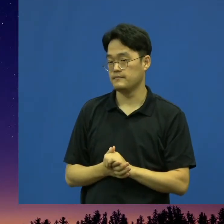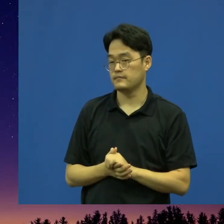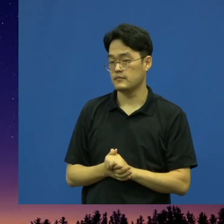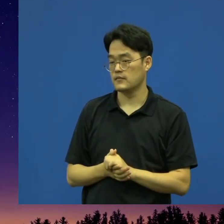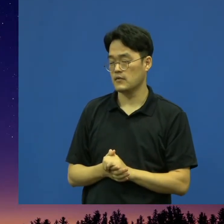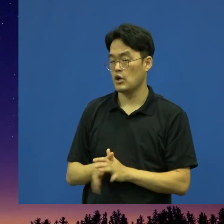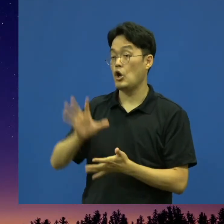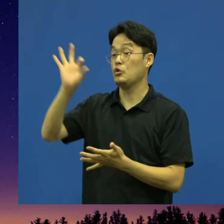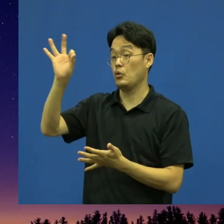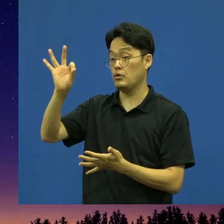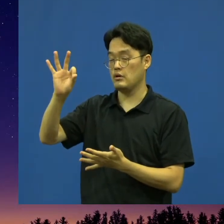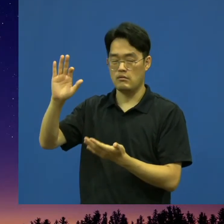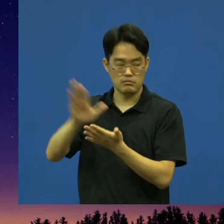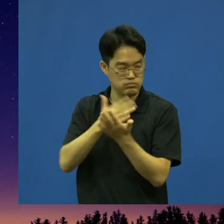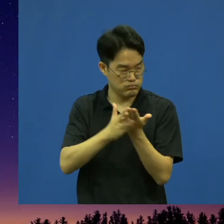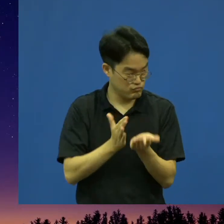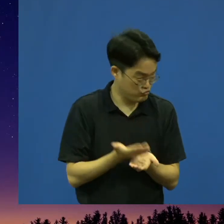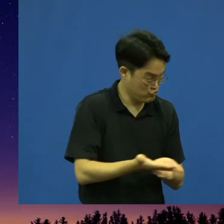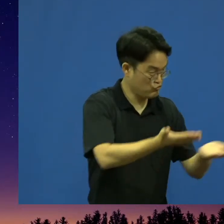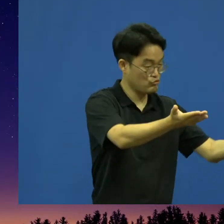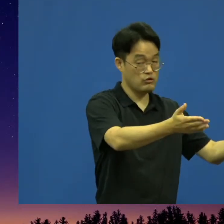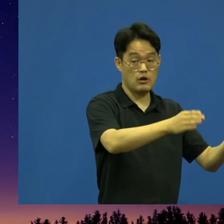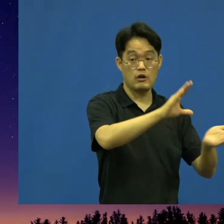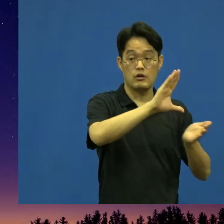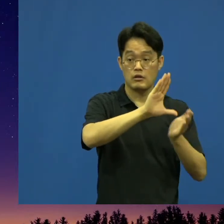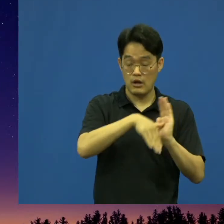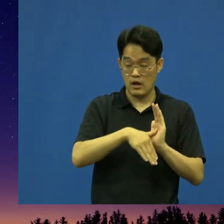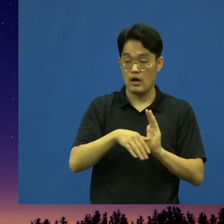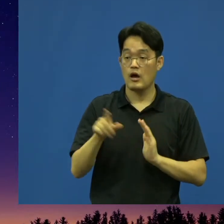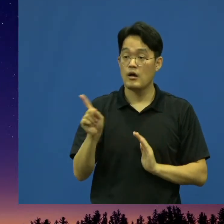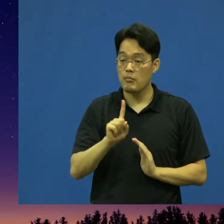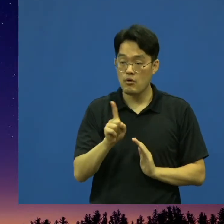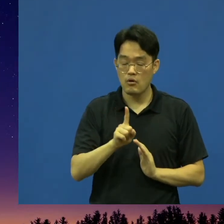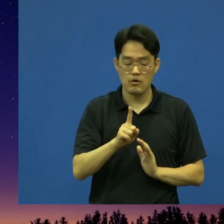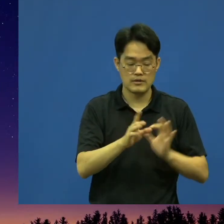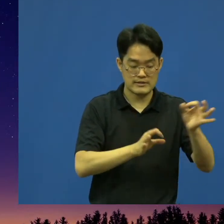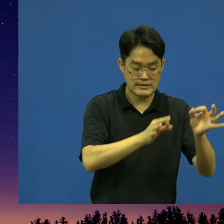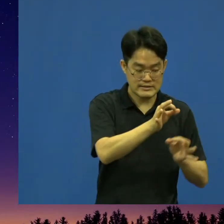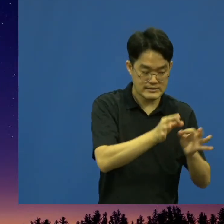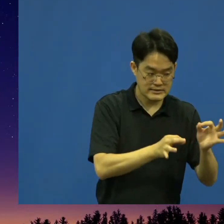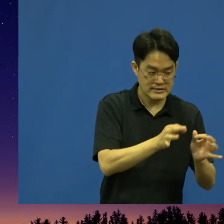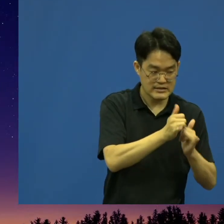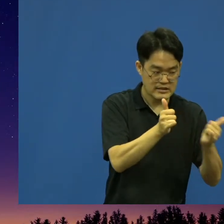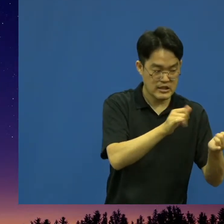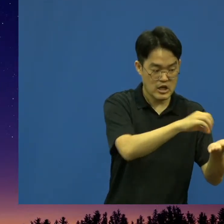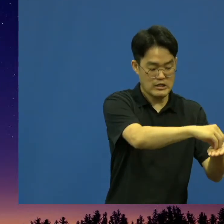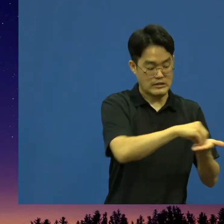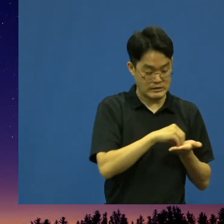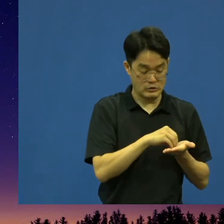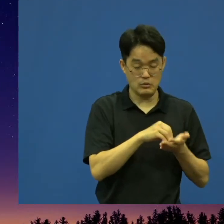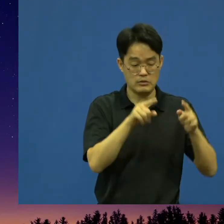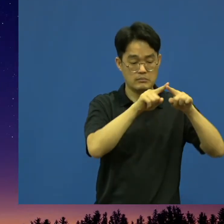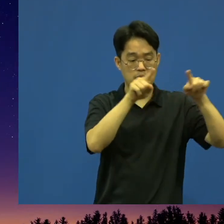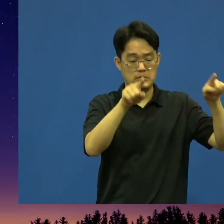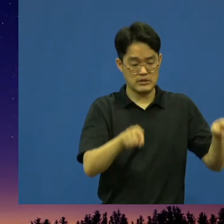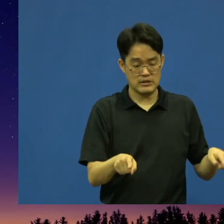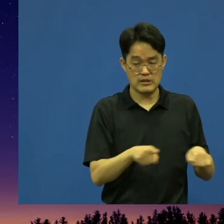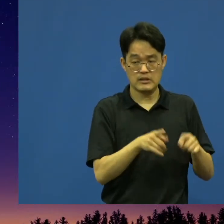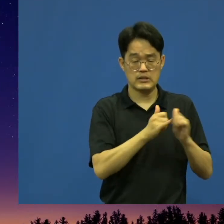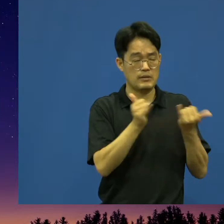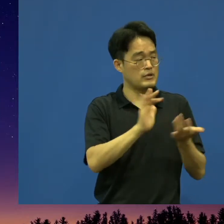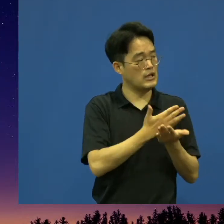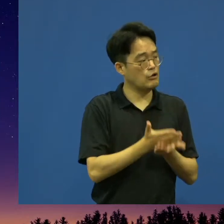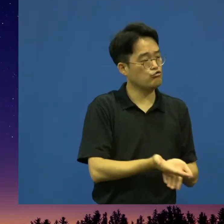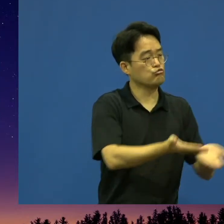돈을 이렇게 나누어 줄 때 상공인으로 등록된 등록 필증이 있는 사람들을 우선적으로 나누어